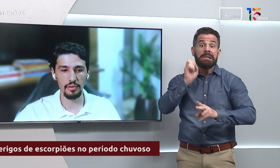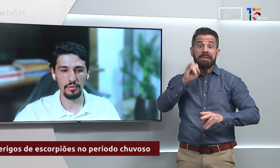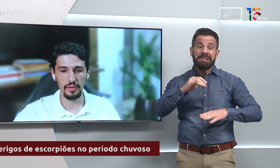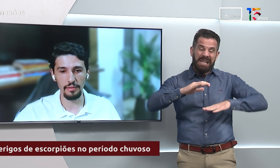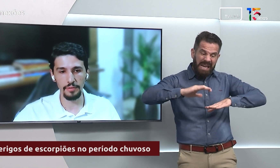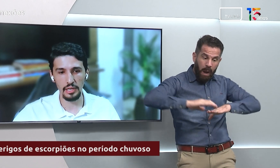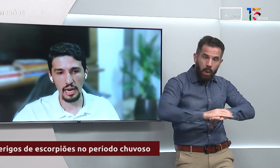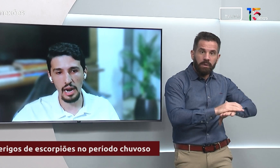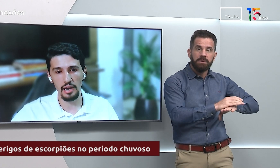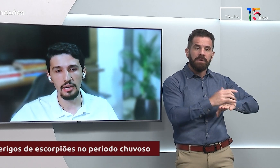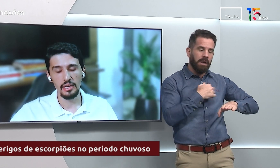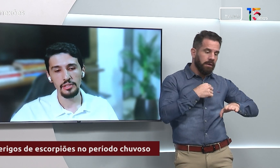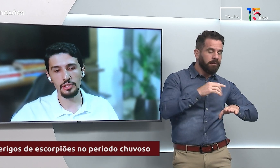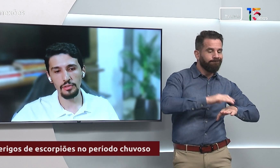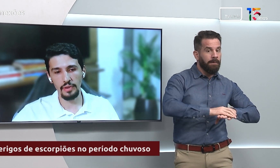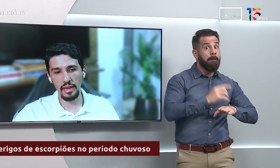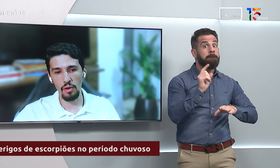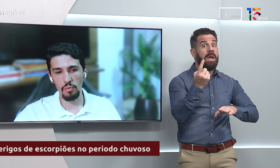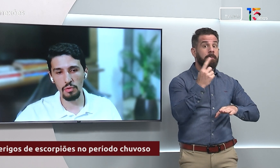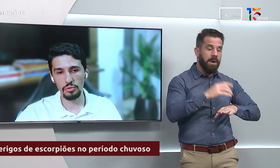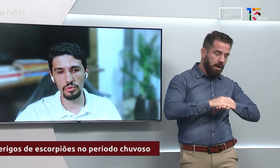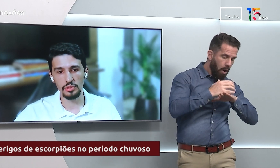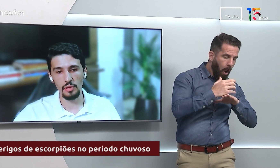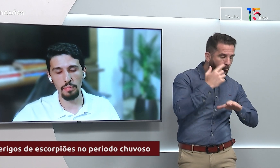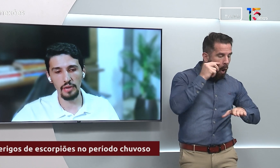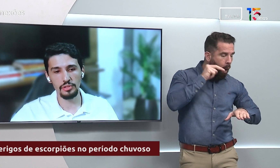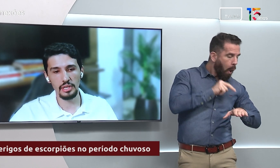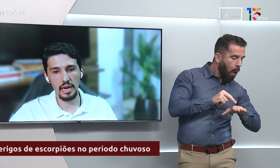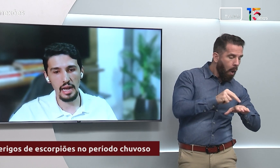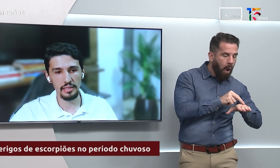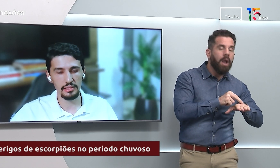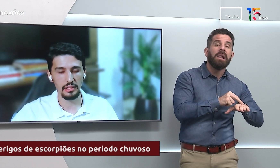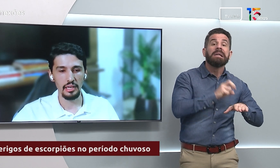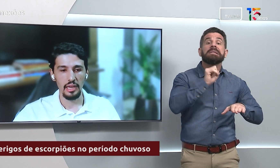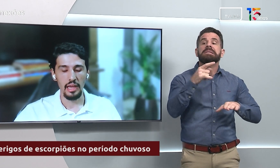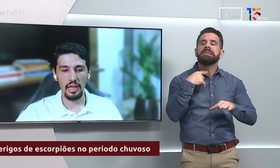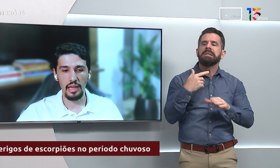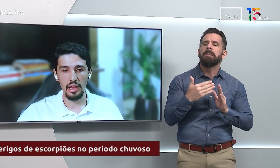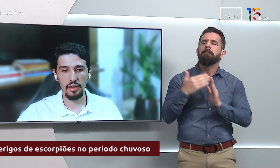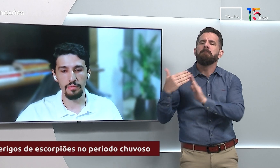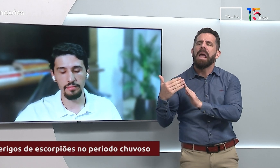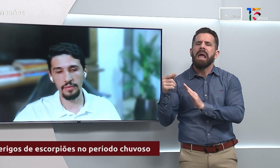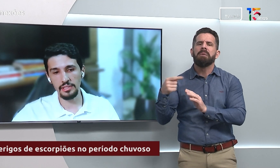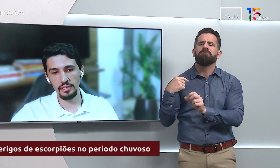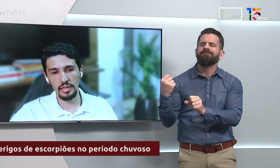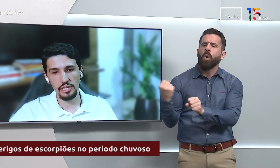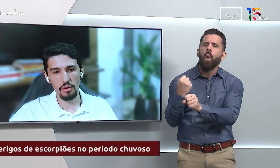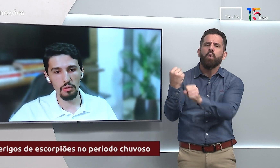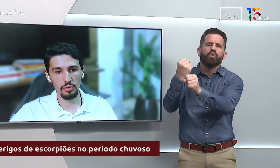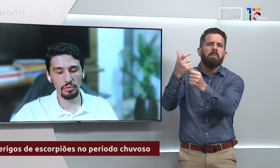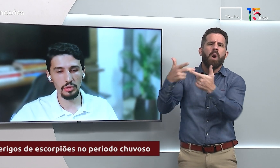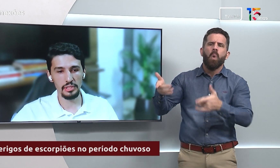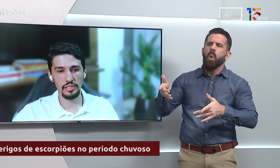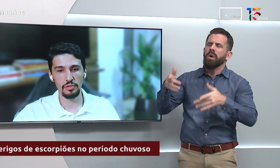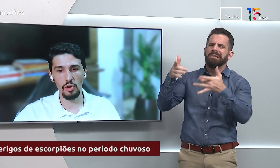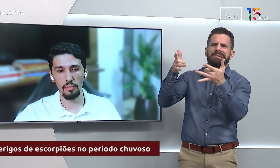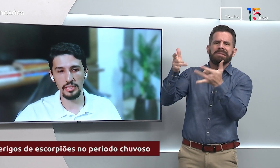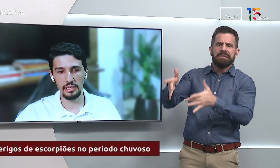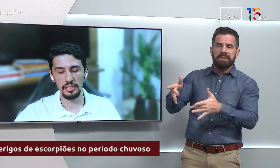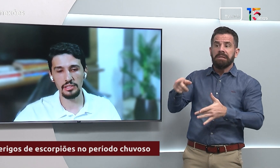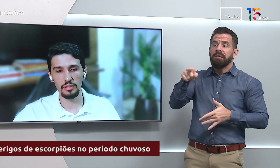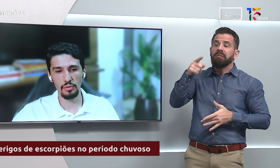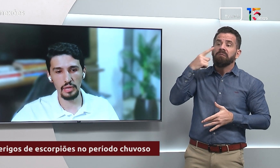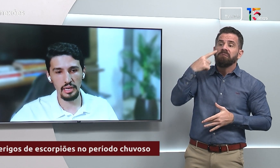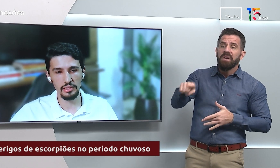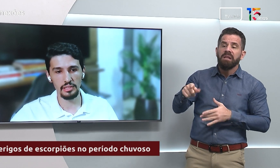calçados, sempre verificar. Se tiver alguma construção perto de casa, ver se está de acordo com todas as